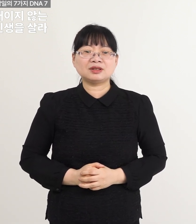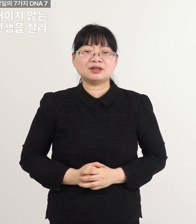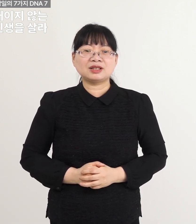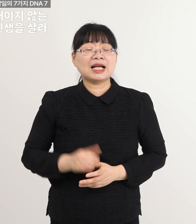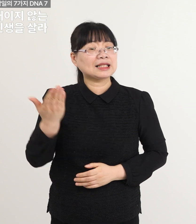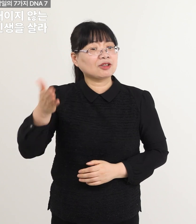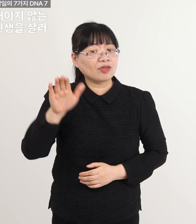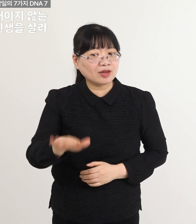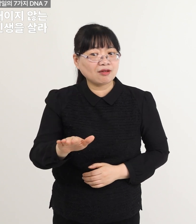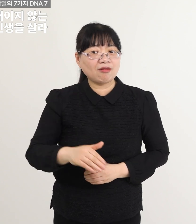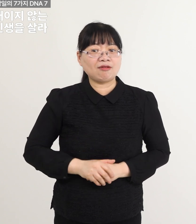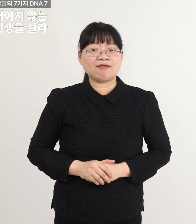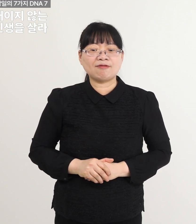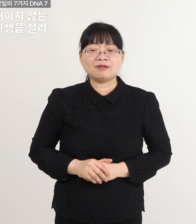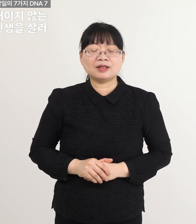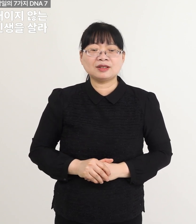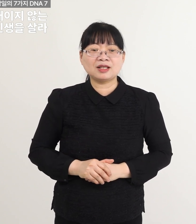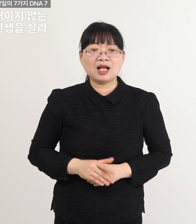그런데